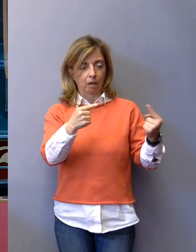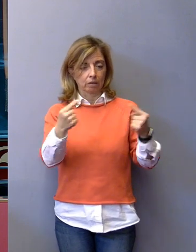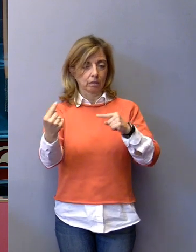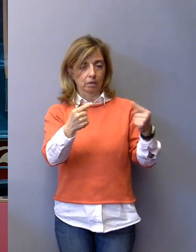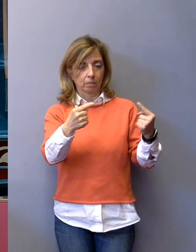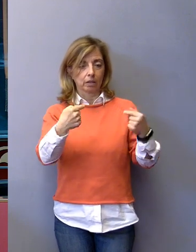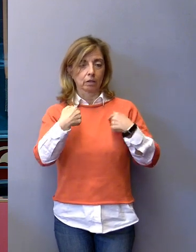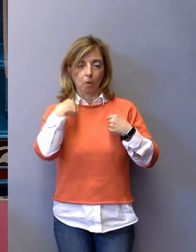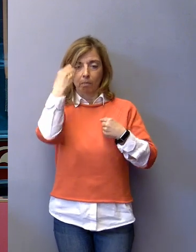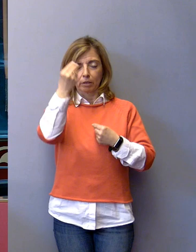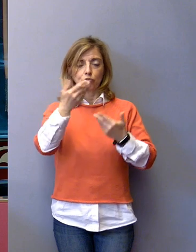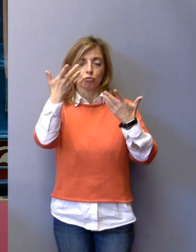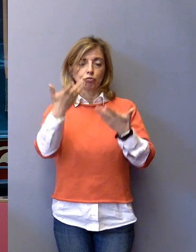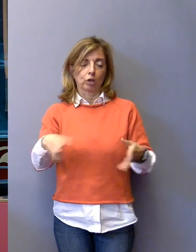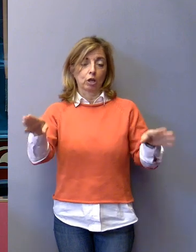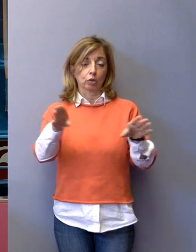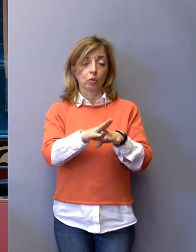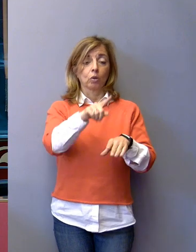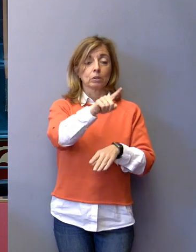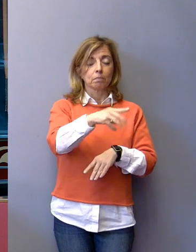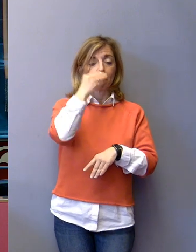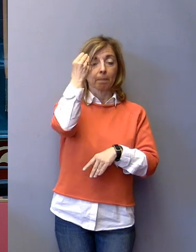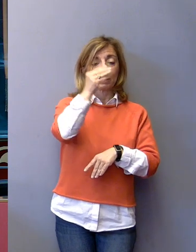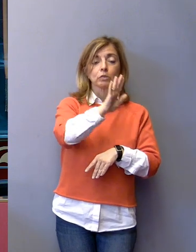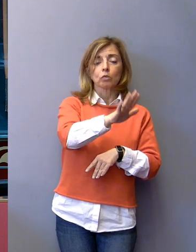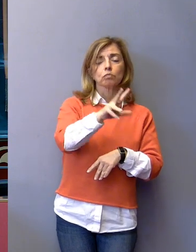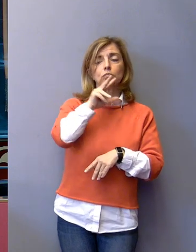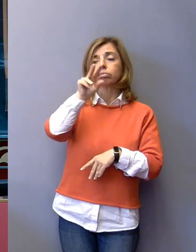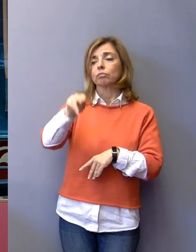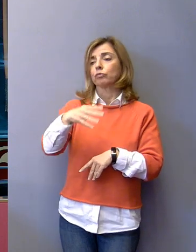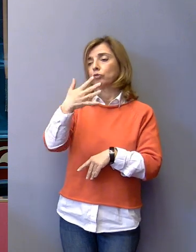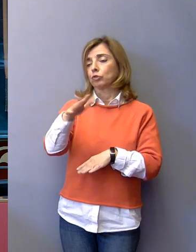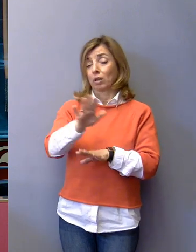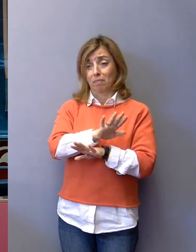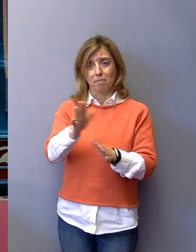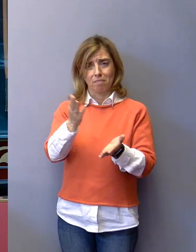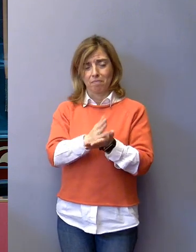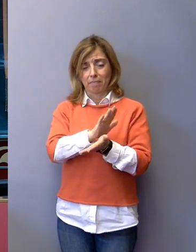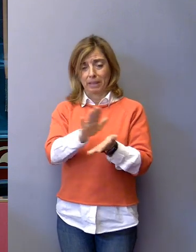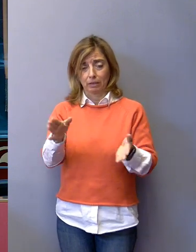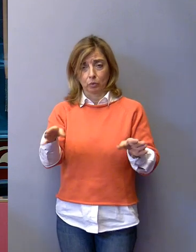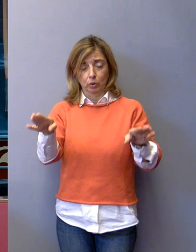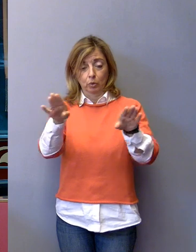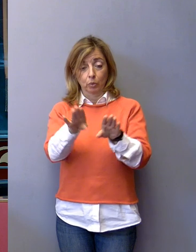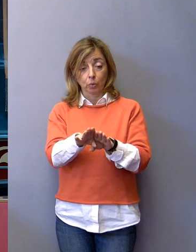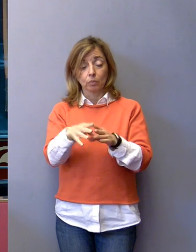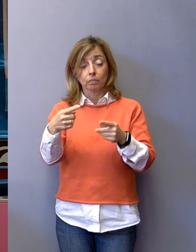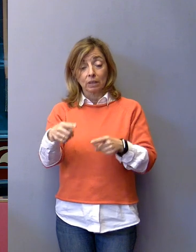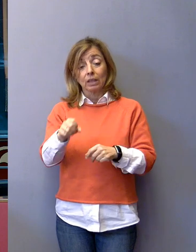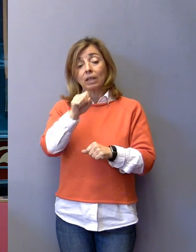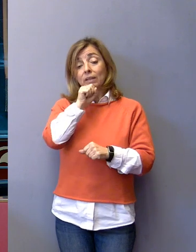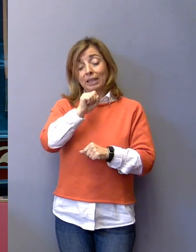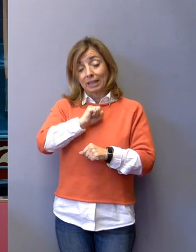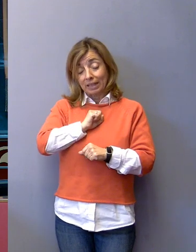ormai chiuso lei ha già espresso la sua posizione sul sugli ordini del giorno quindi credo che sia anche nei